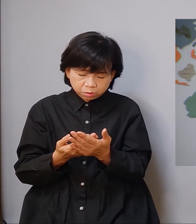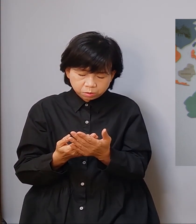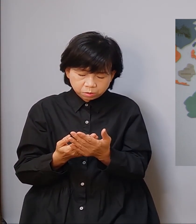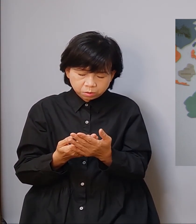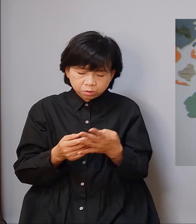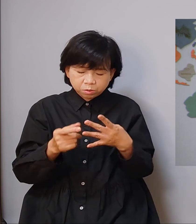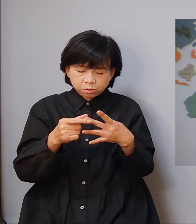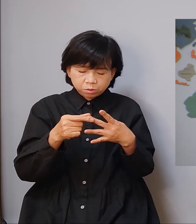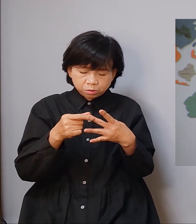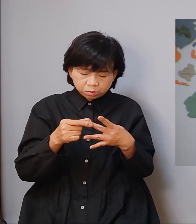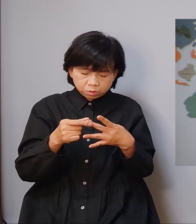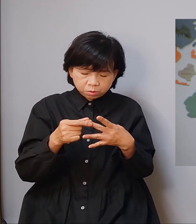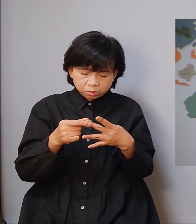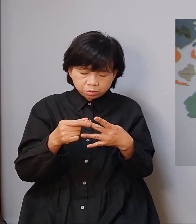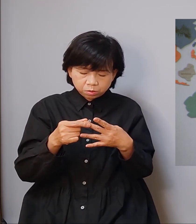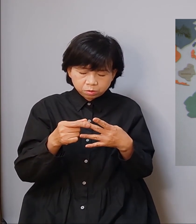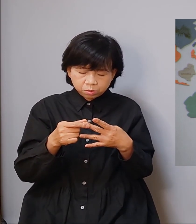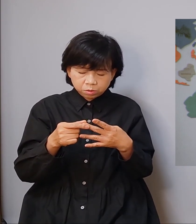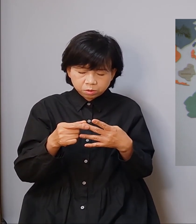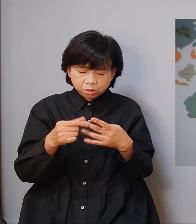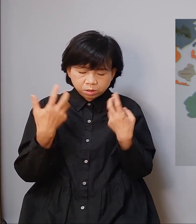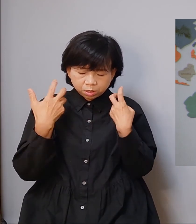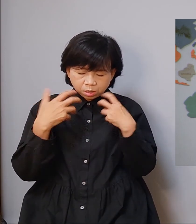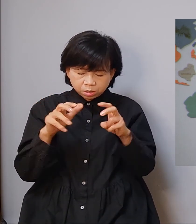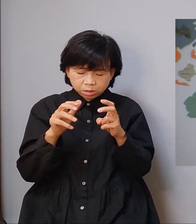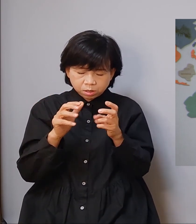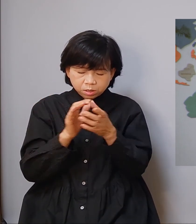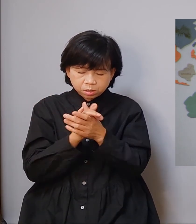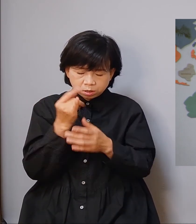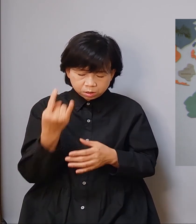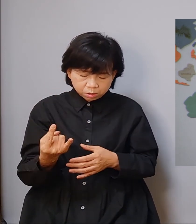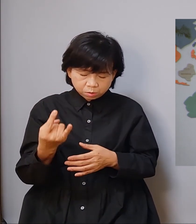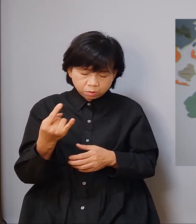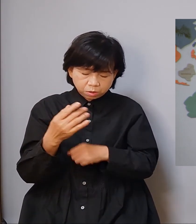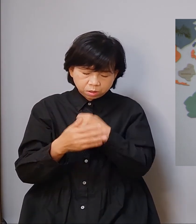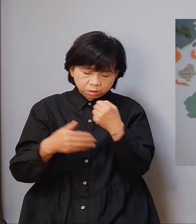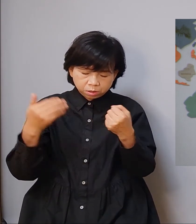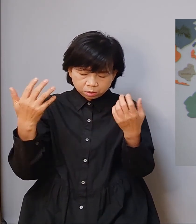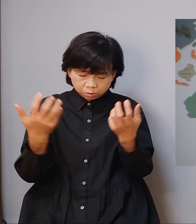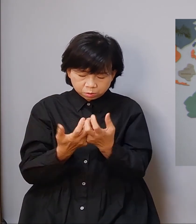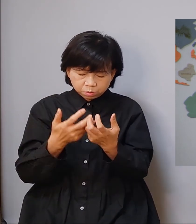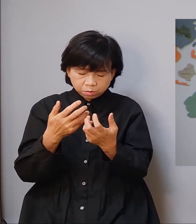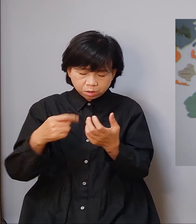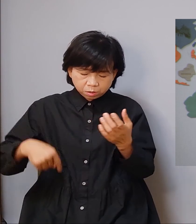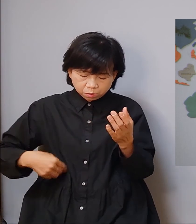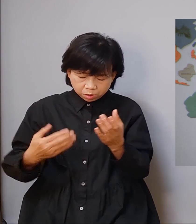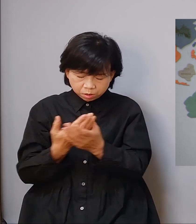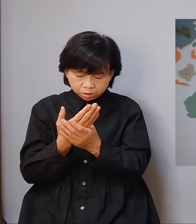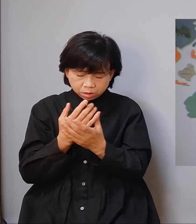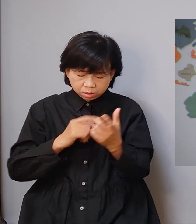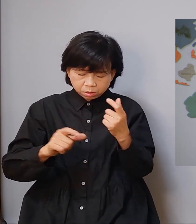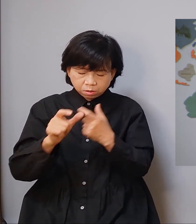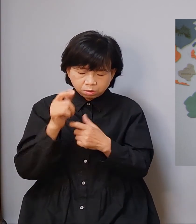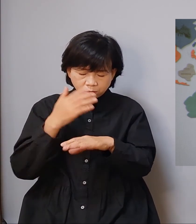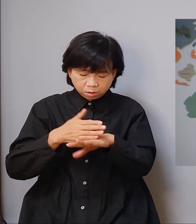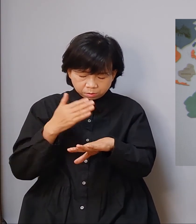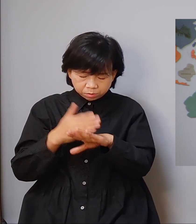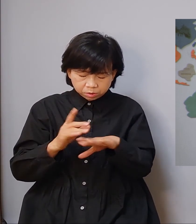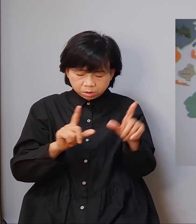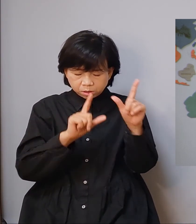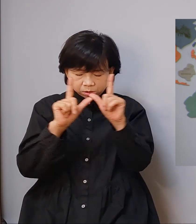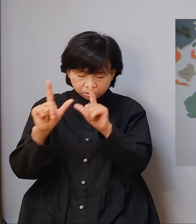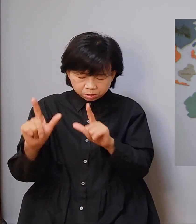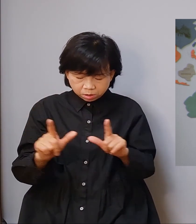주간 다니엘 세일회가 더 은혜 충만하게 하여 주시고, 이 12월 달 하나님 앞에 더 많이 회개하며 더 많이 감사하며 보낼 수